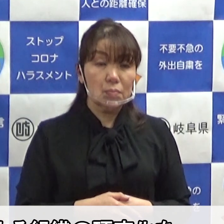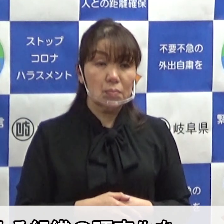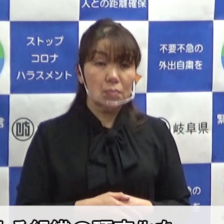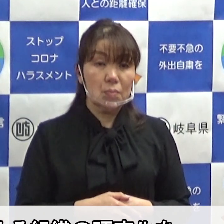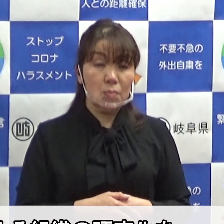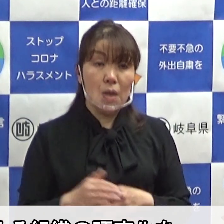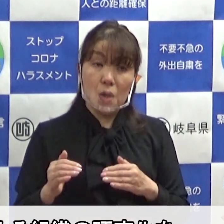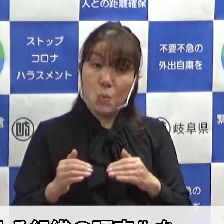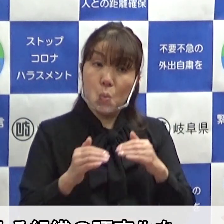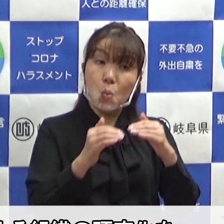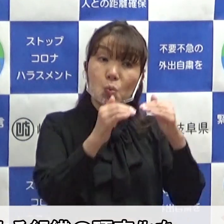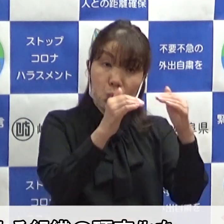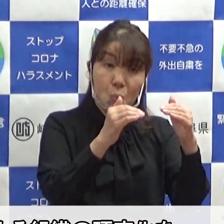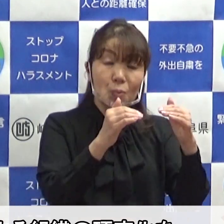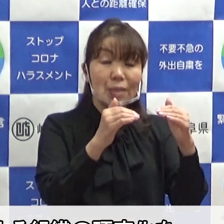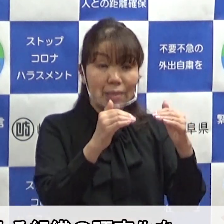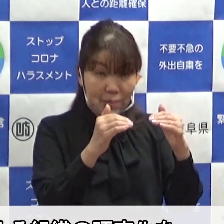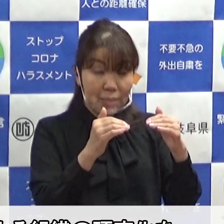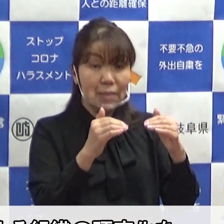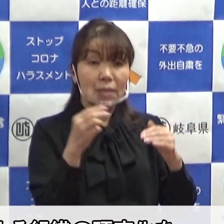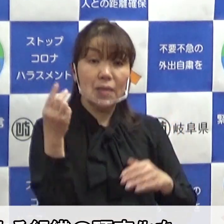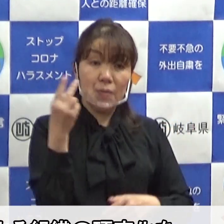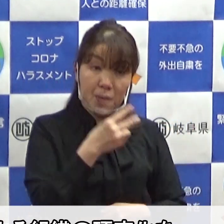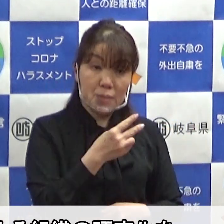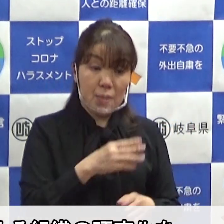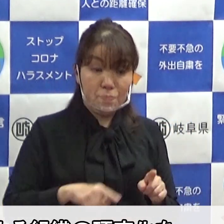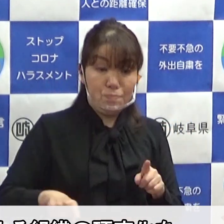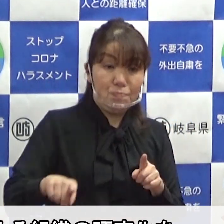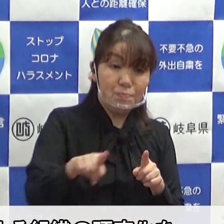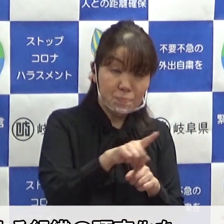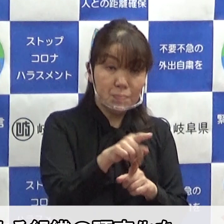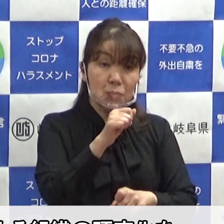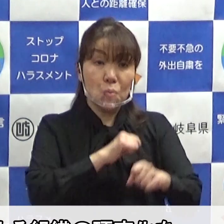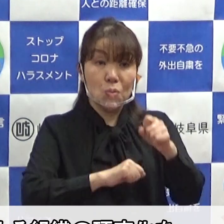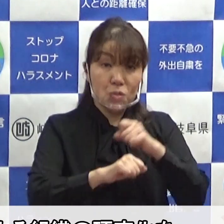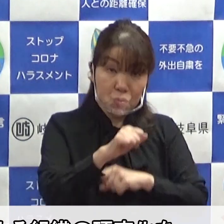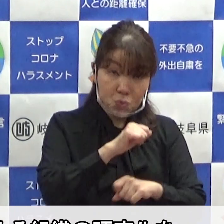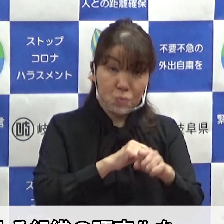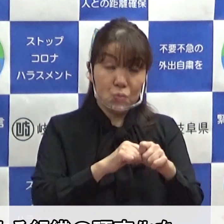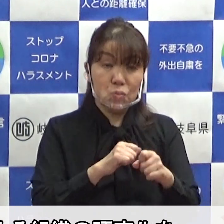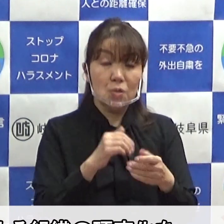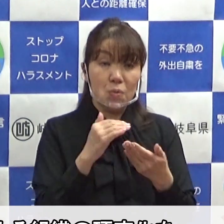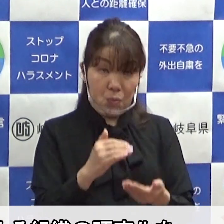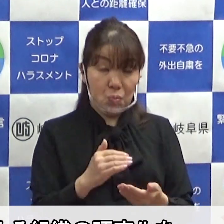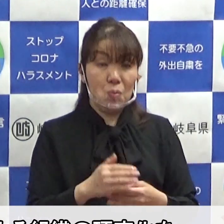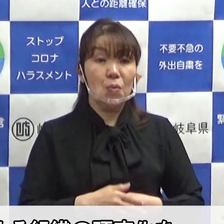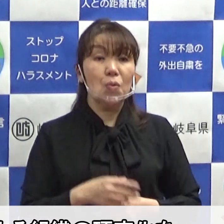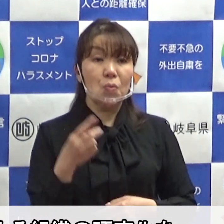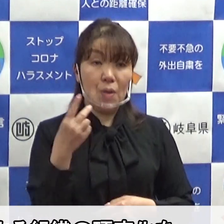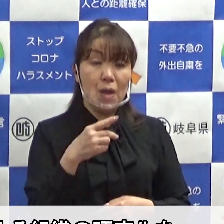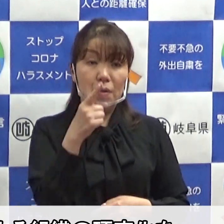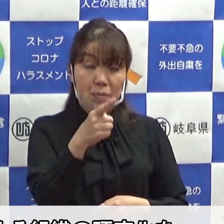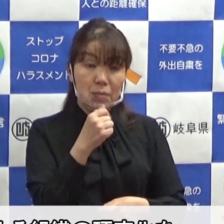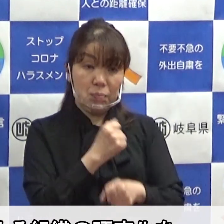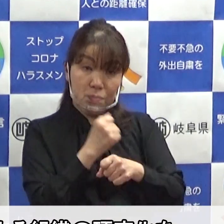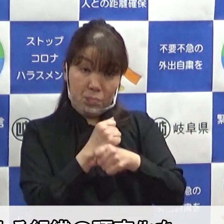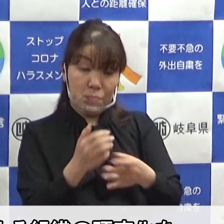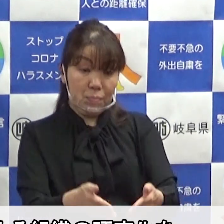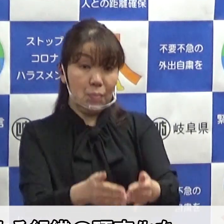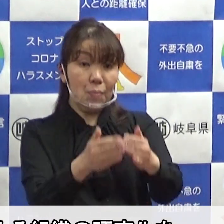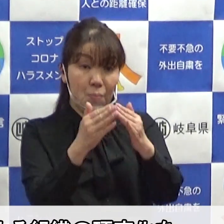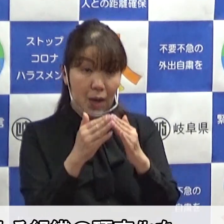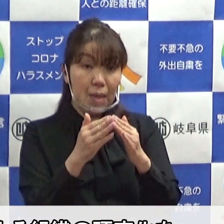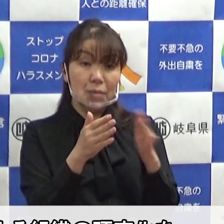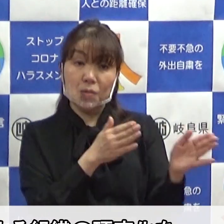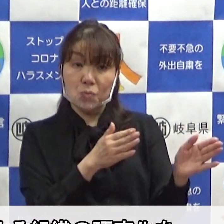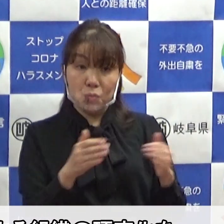恒常的に、恒久的に、あるいは先手を打って取り組むような分野については、あらかじめ一定のセクションを設けてですね、準備